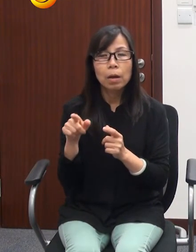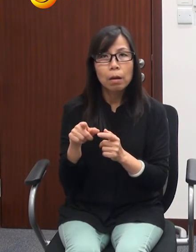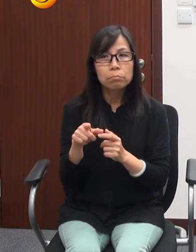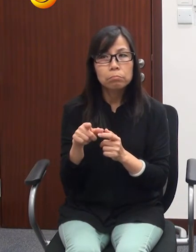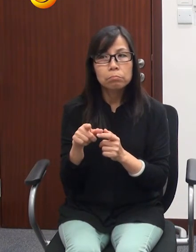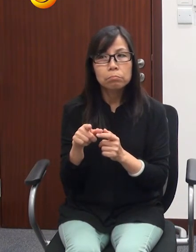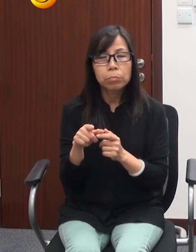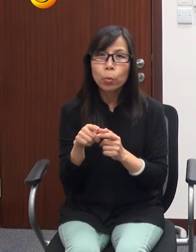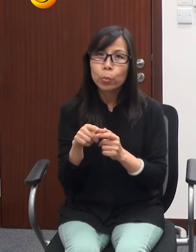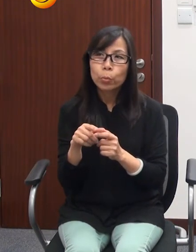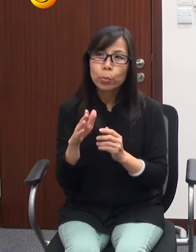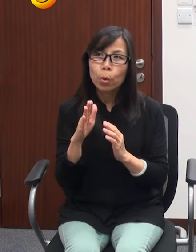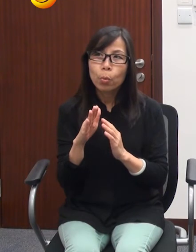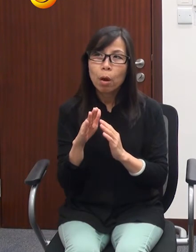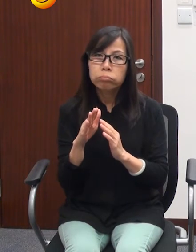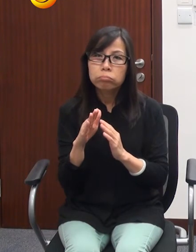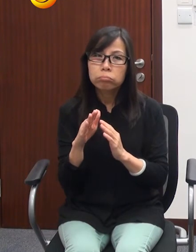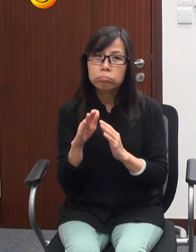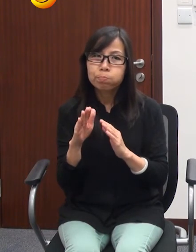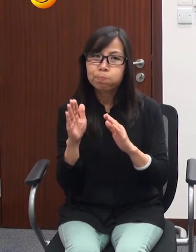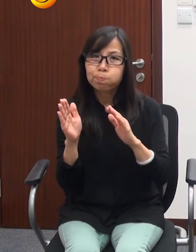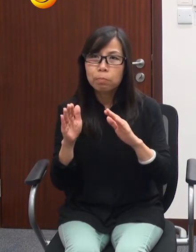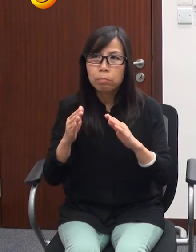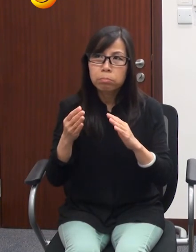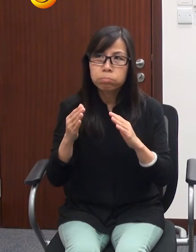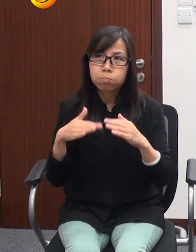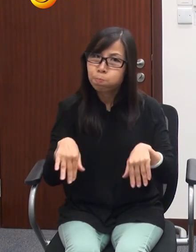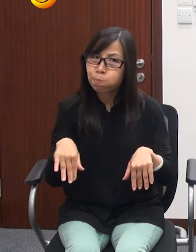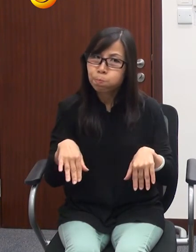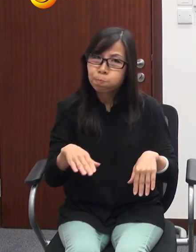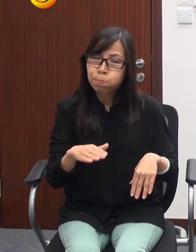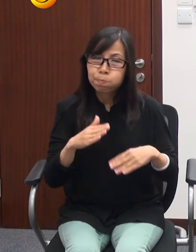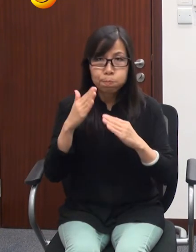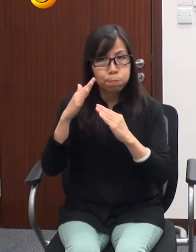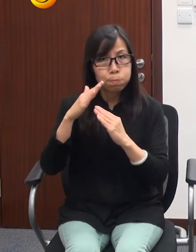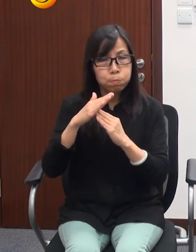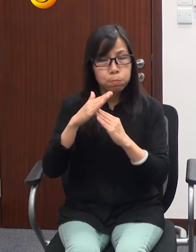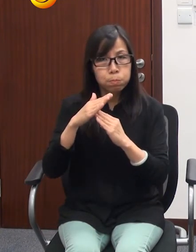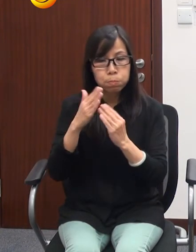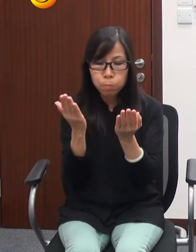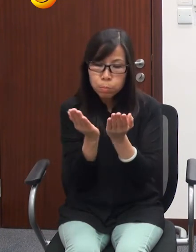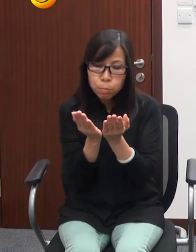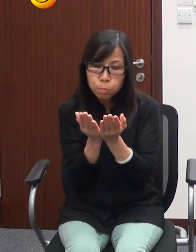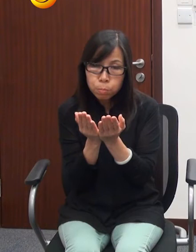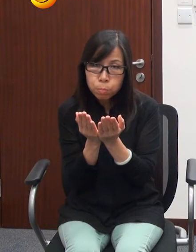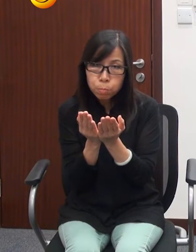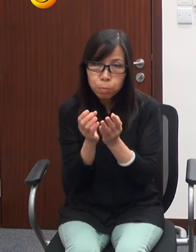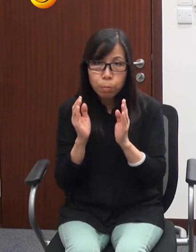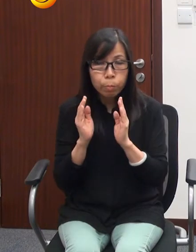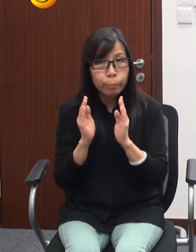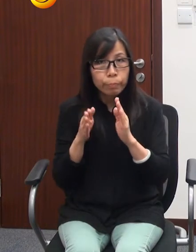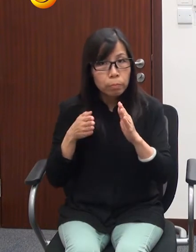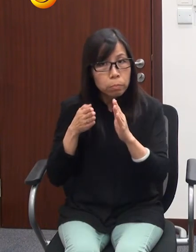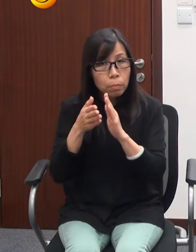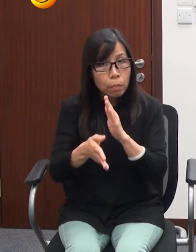課過程裏邊，其實能唔能夠？透過師生本身，當然你其實講罷